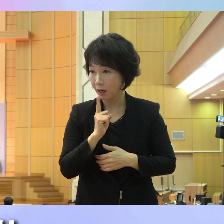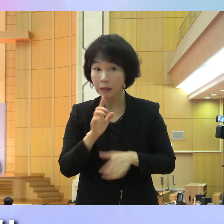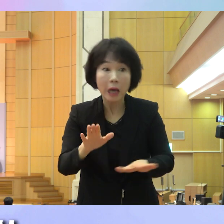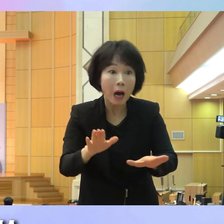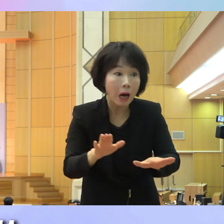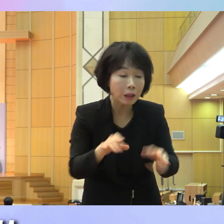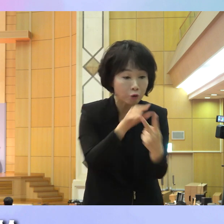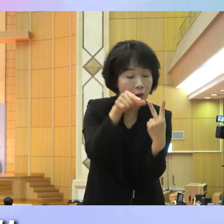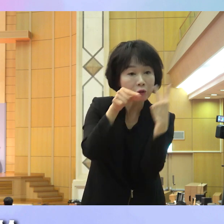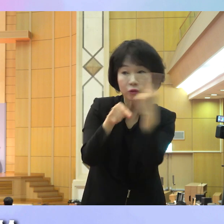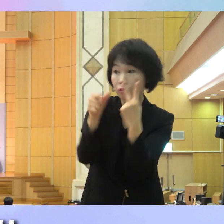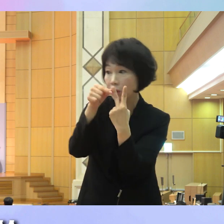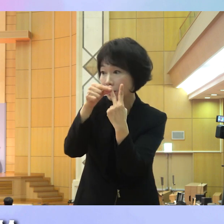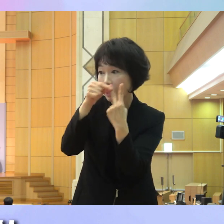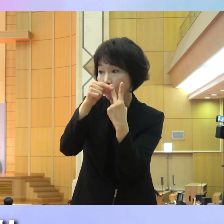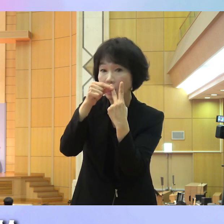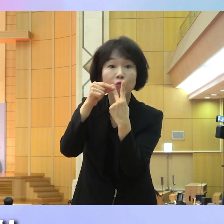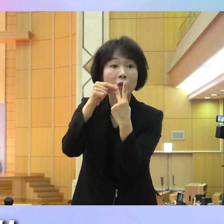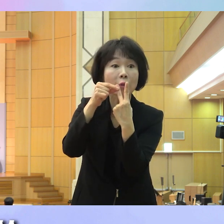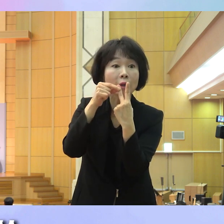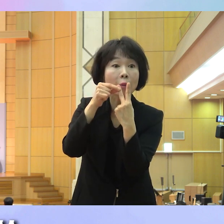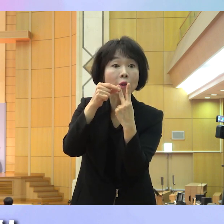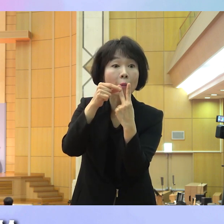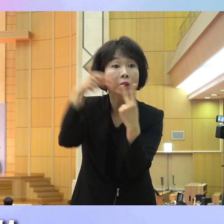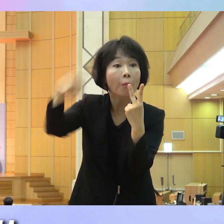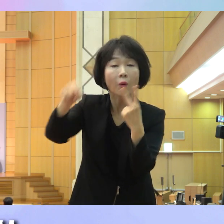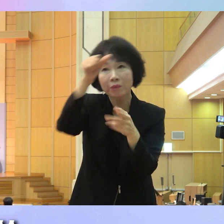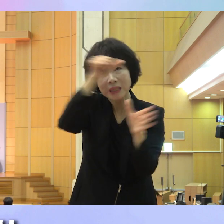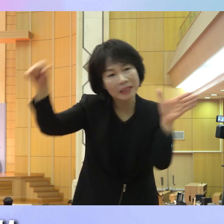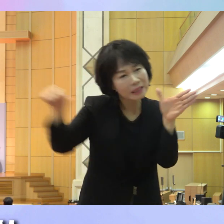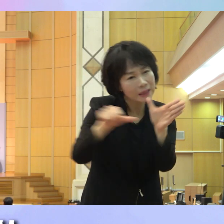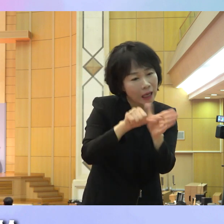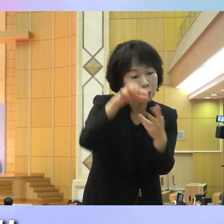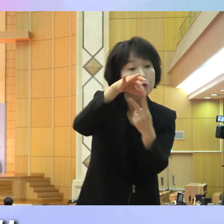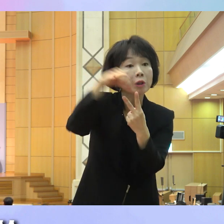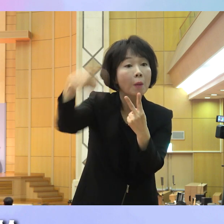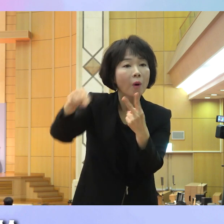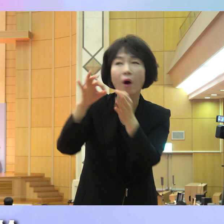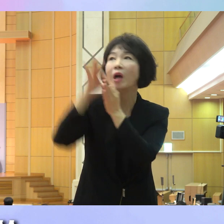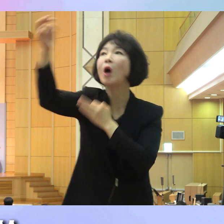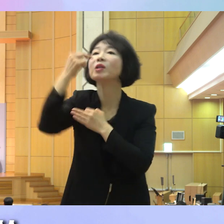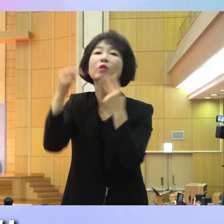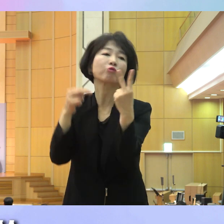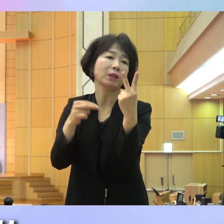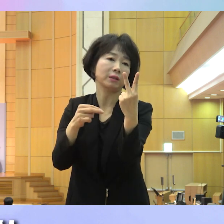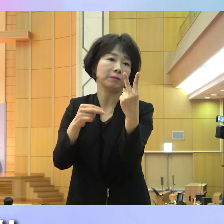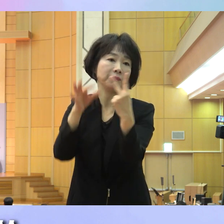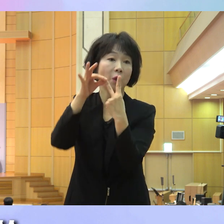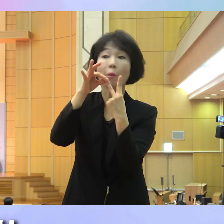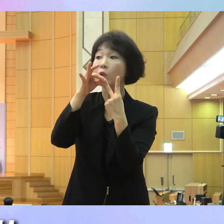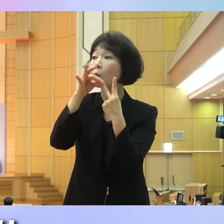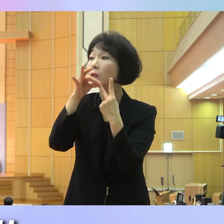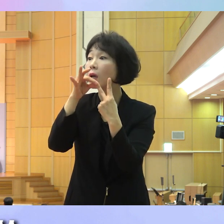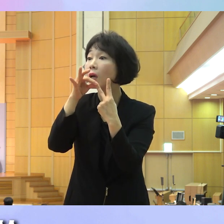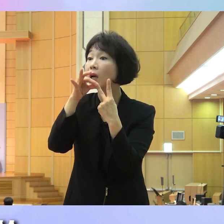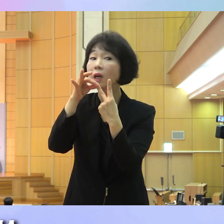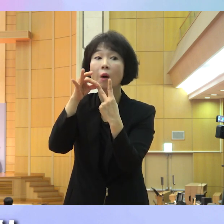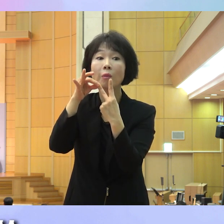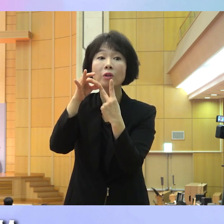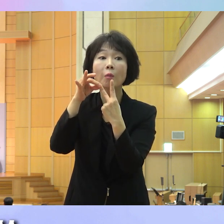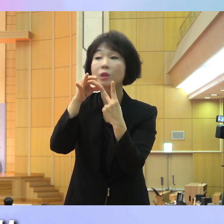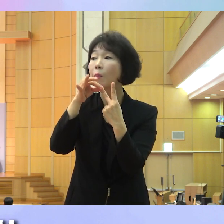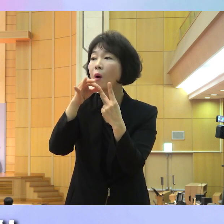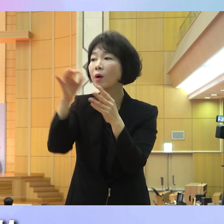인생이 있고 영생이 있습니다. 인생에 대해서는 더 이상 설명할